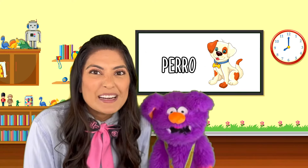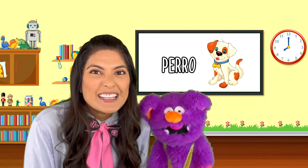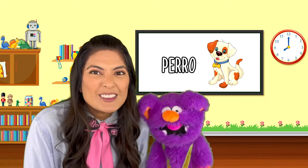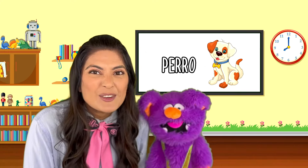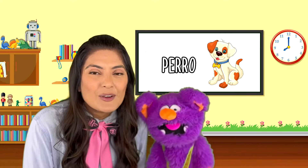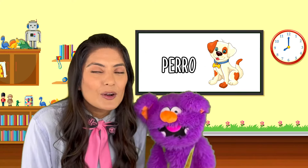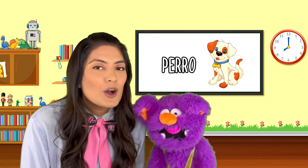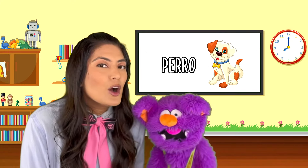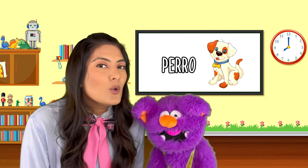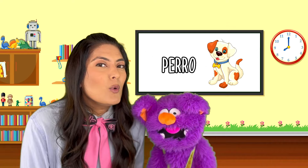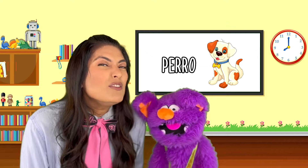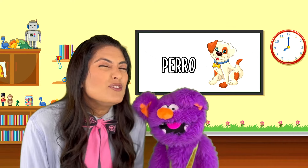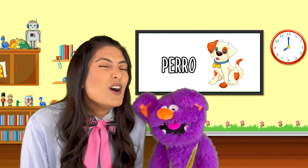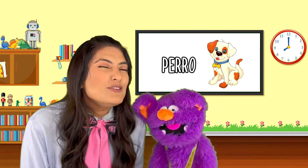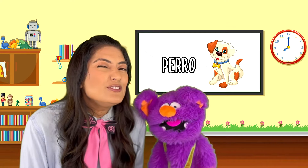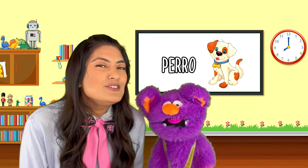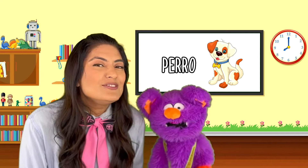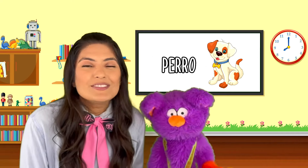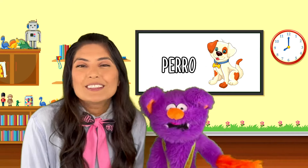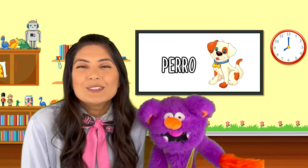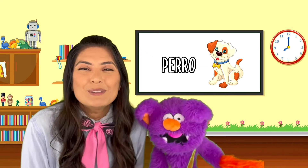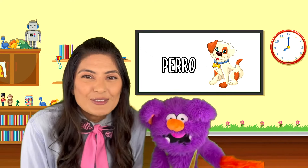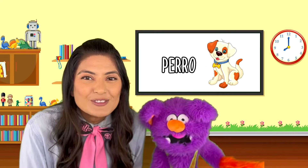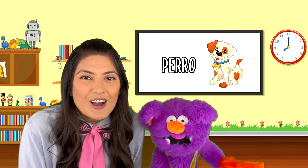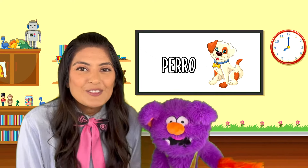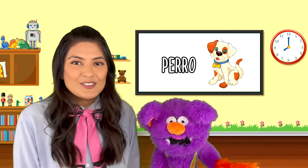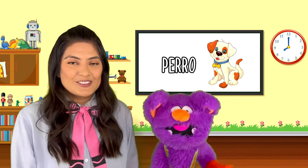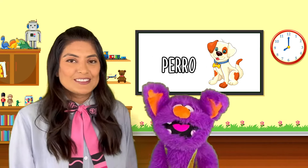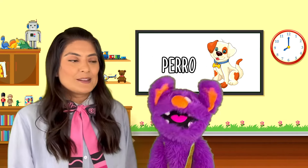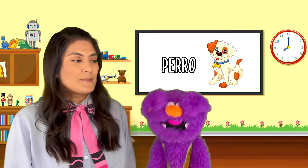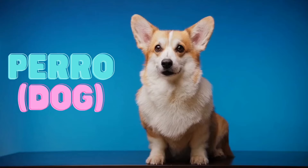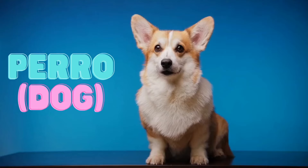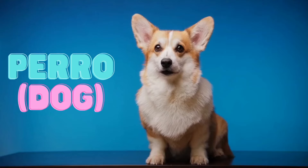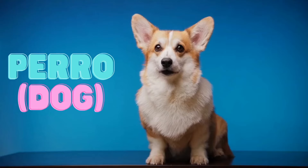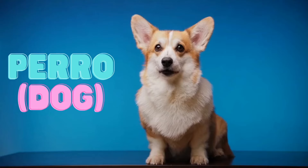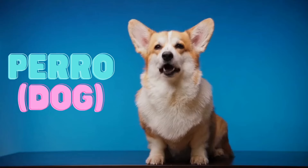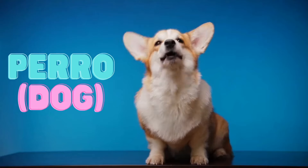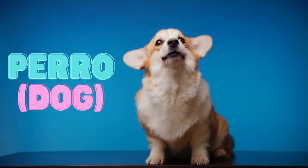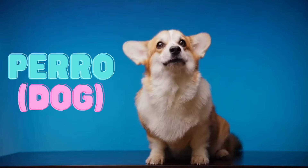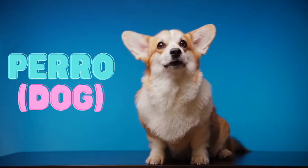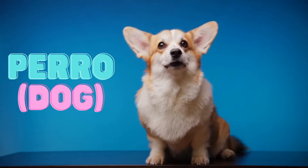perrito? ¡Wuf, wuf! ¡Wuf, wuf!